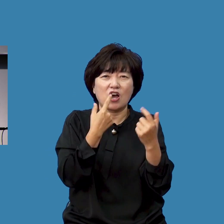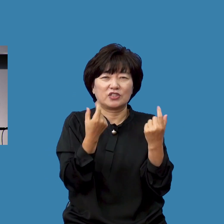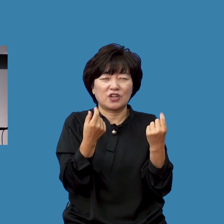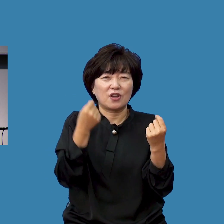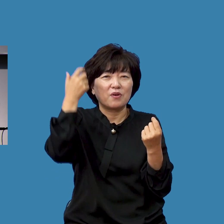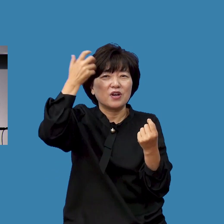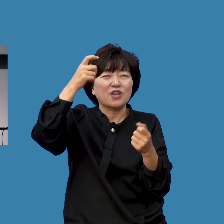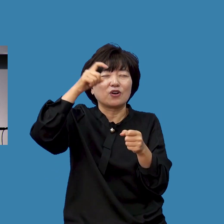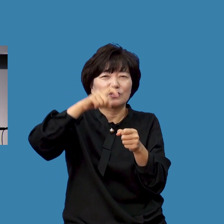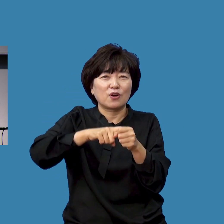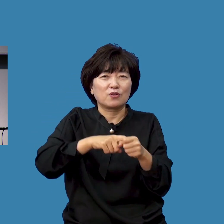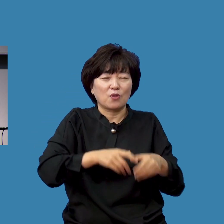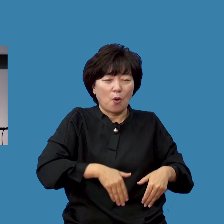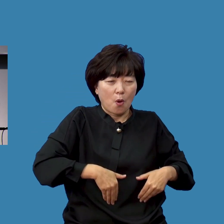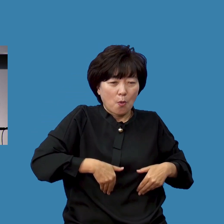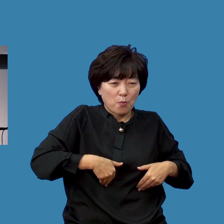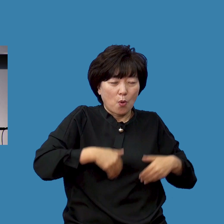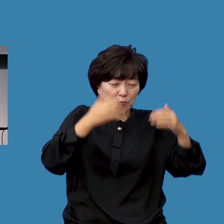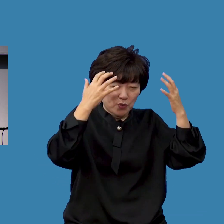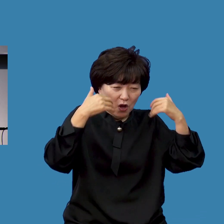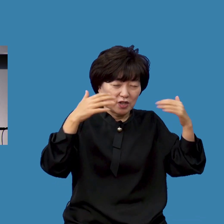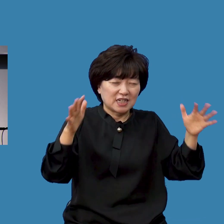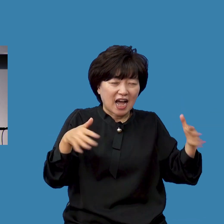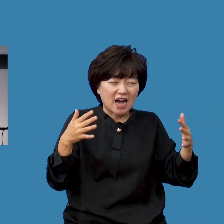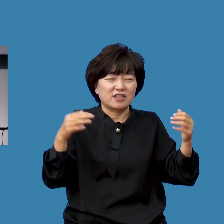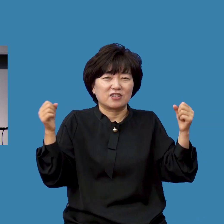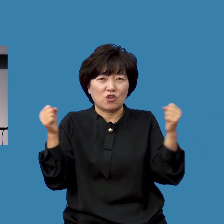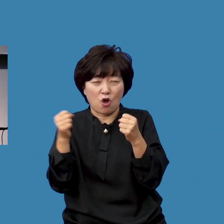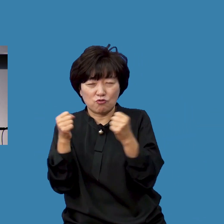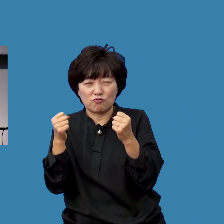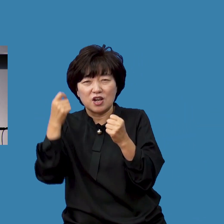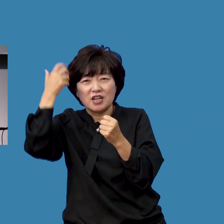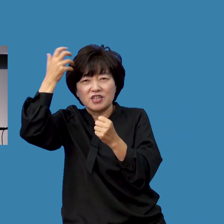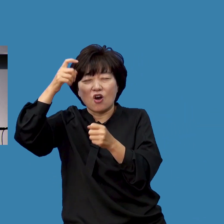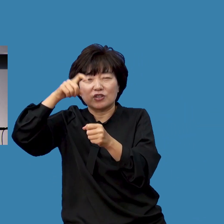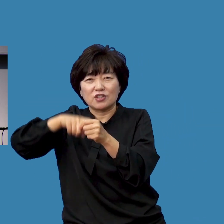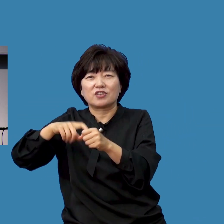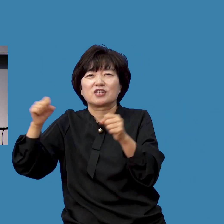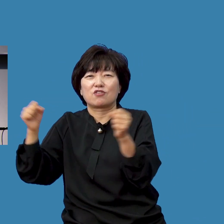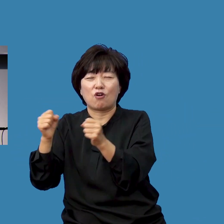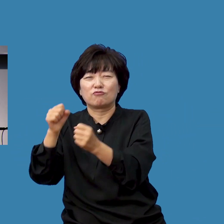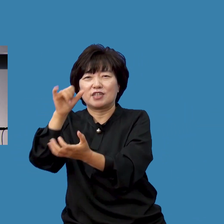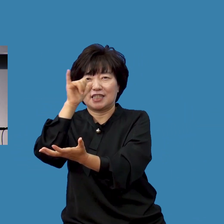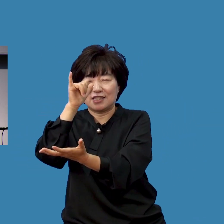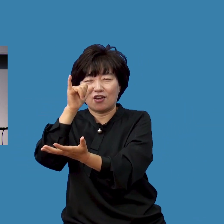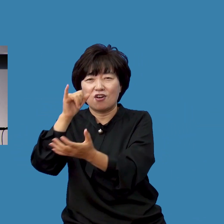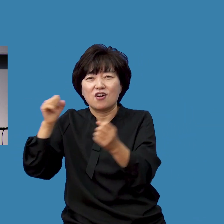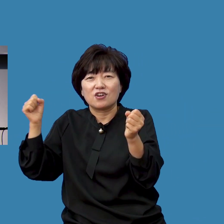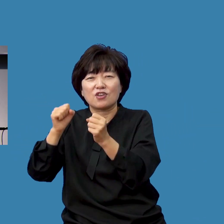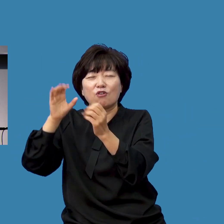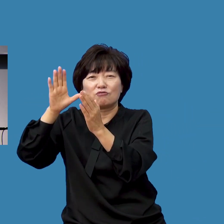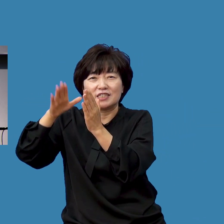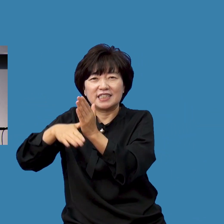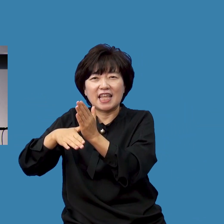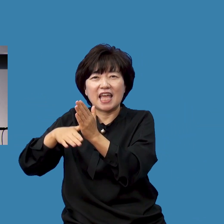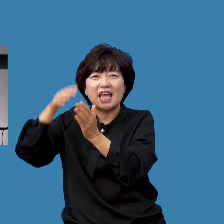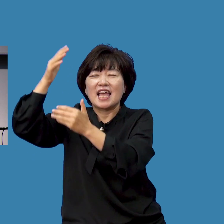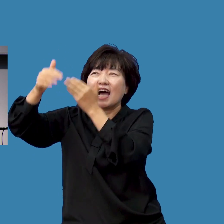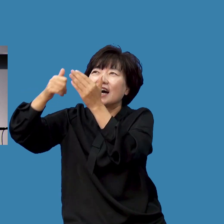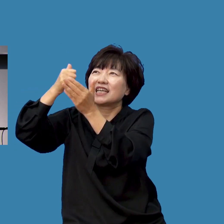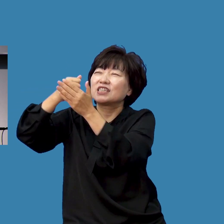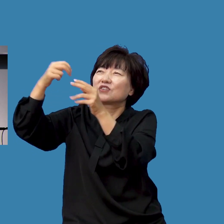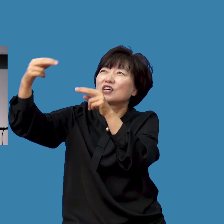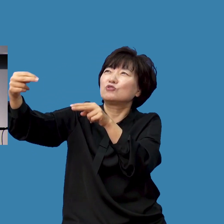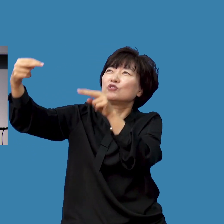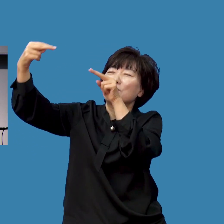것이 자연의 섭리듯이 영적으로도 그래요. 봄, 여름, 가을이 있었으면 영적으로 겨울이 오는 게 섭리예요. 그래서